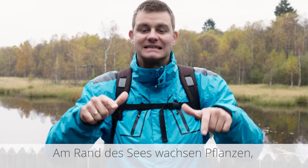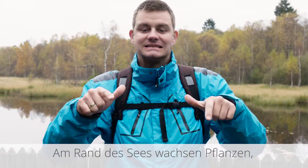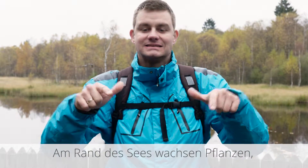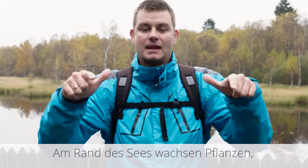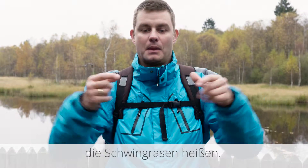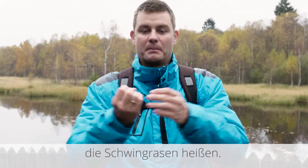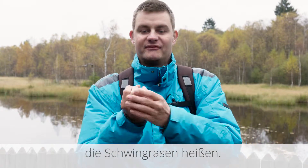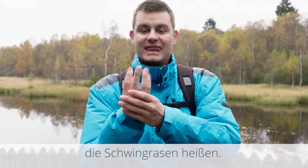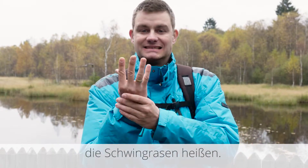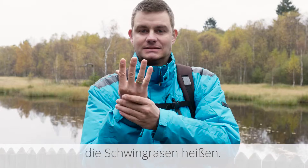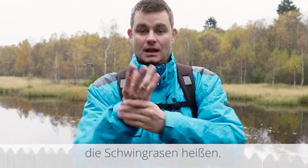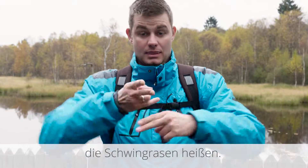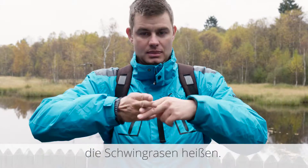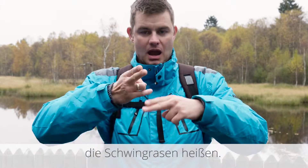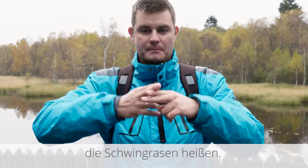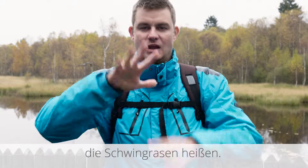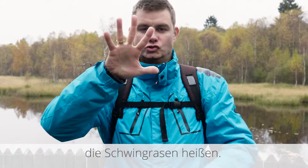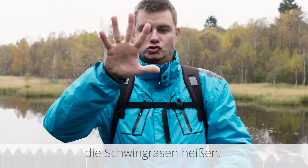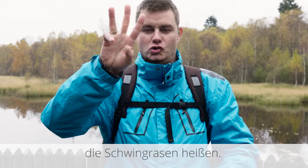Pflanzen, die Schwingrasen heißen.